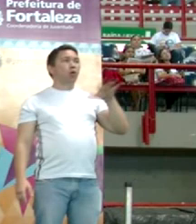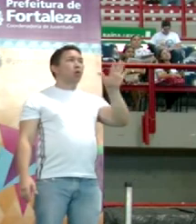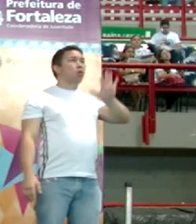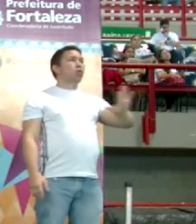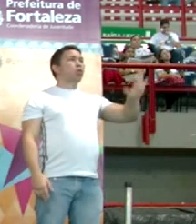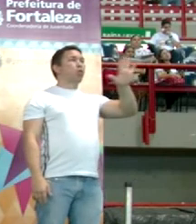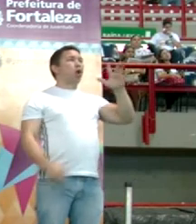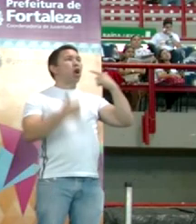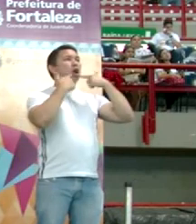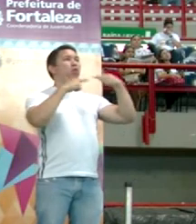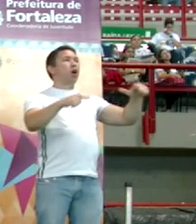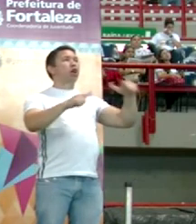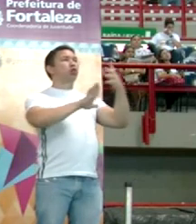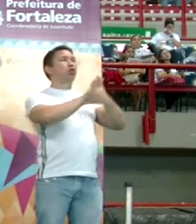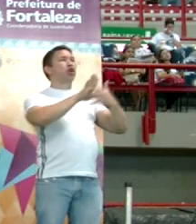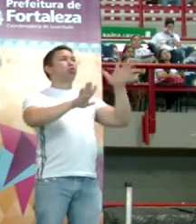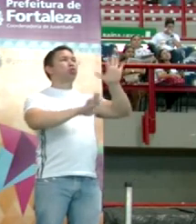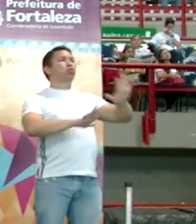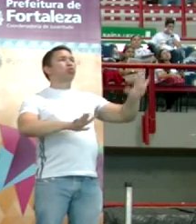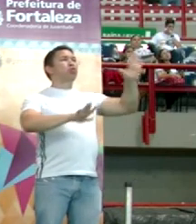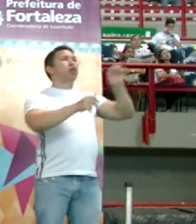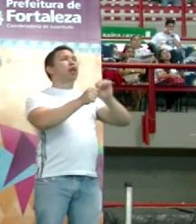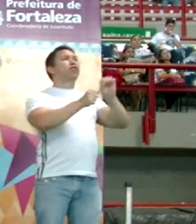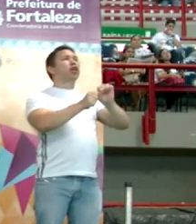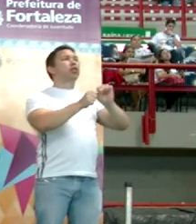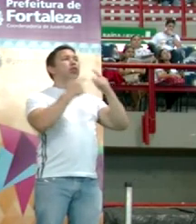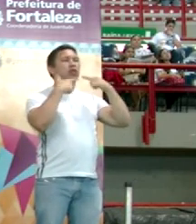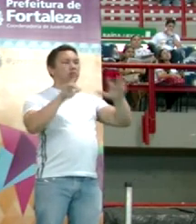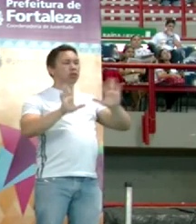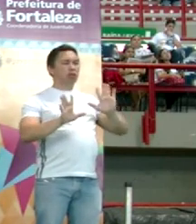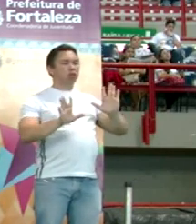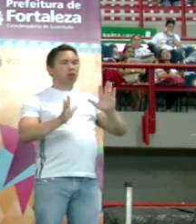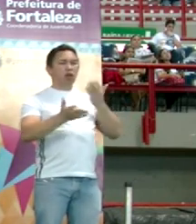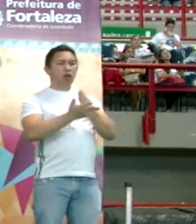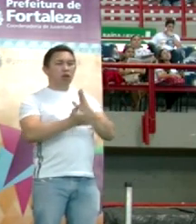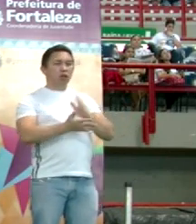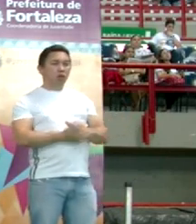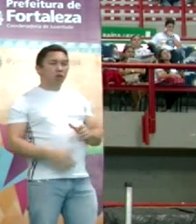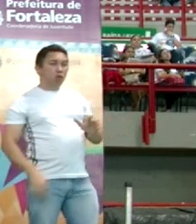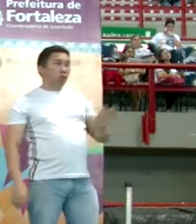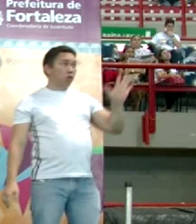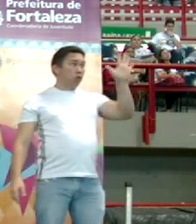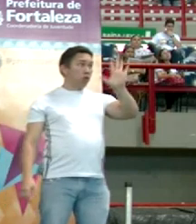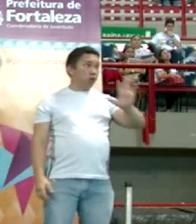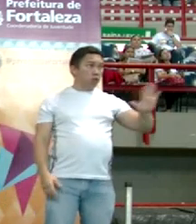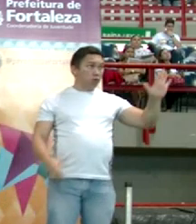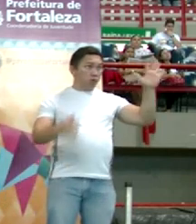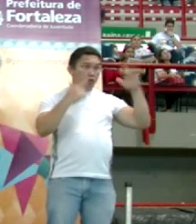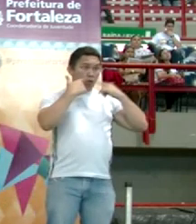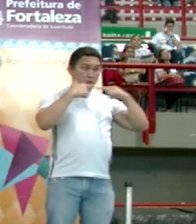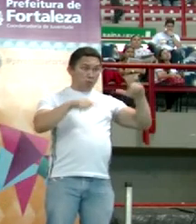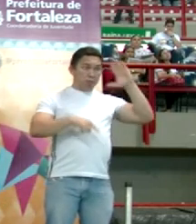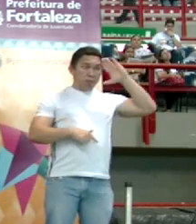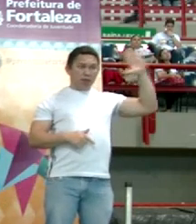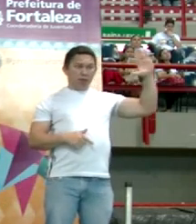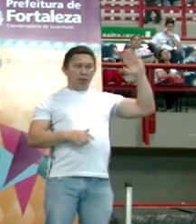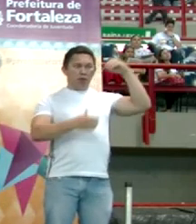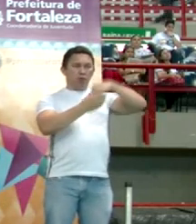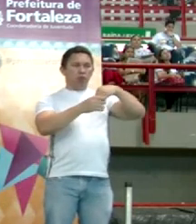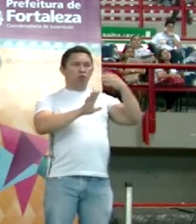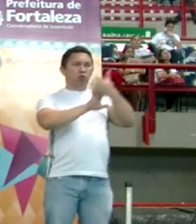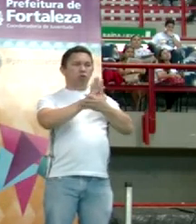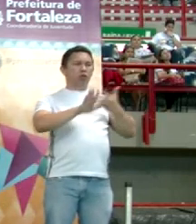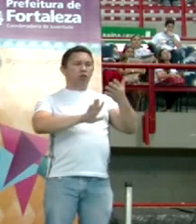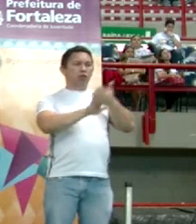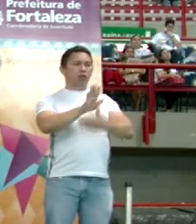da linguagem no texto tal. Não. O que que a questão traz? Qual é a função da linguagem predominante?